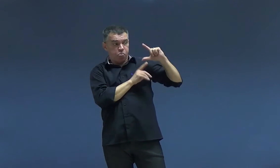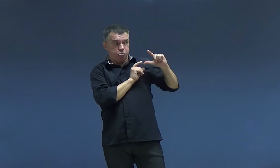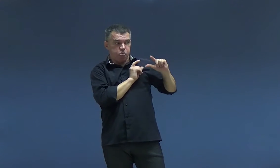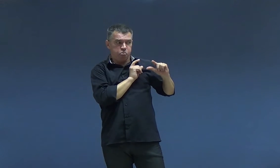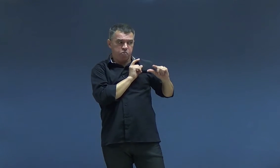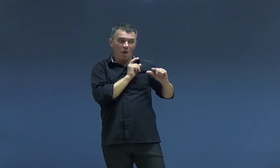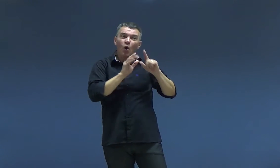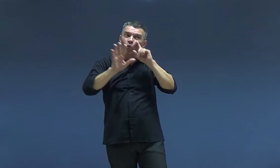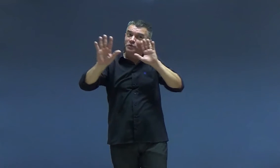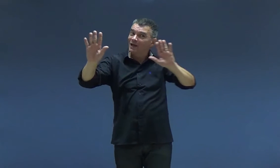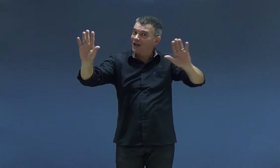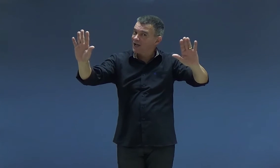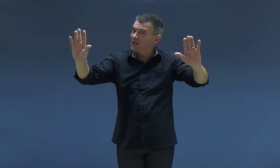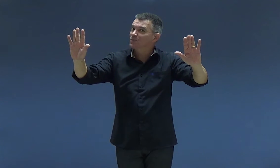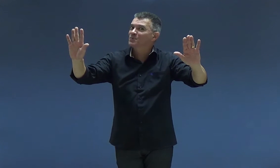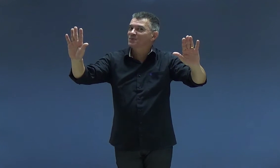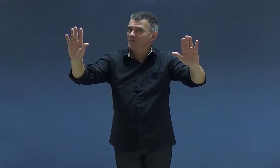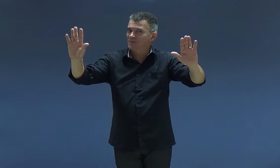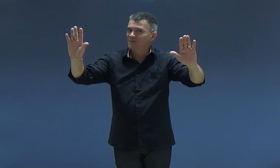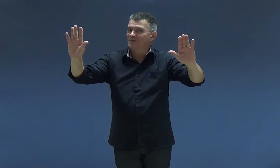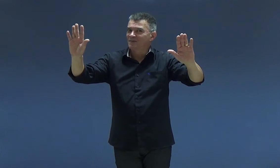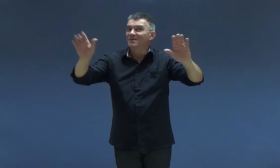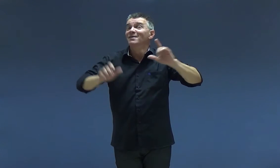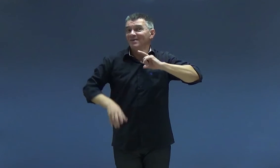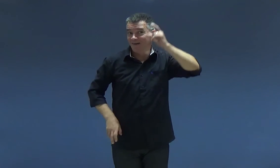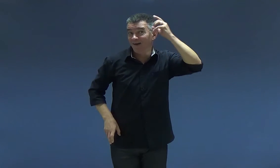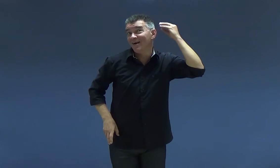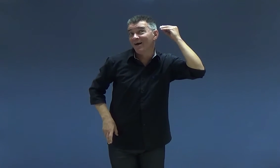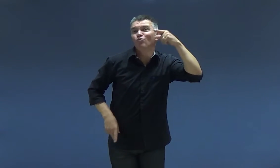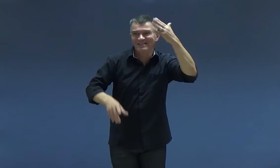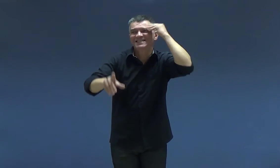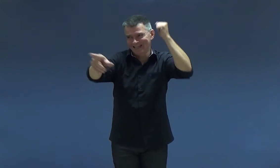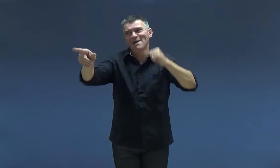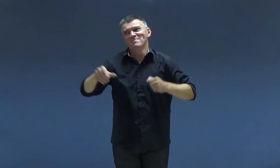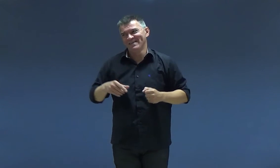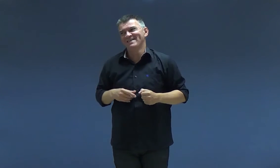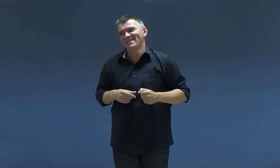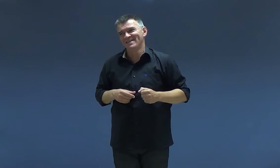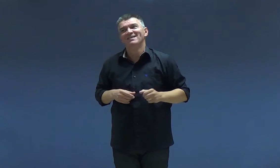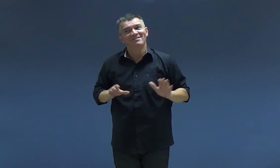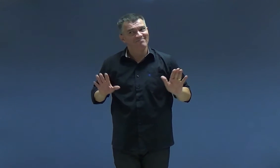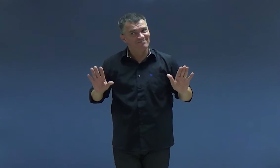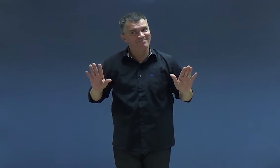grande. E o seu eu precisa ser pequeno. Então cuidado. O diabo sabe disso.